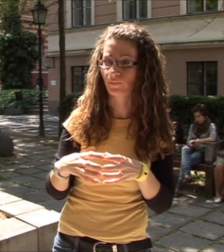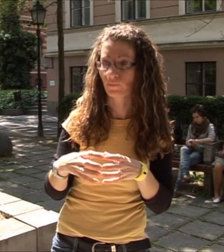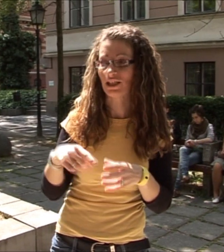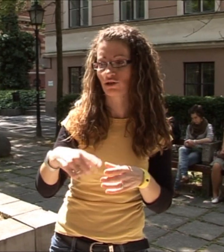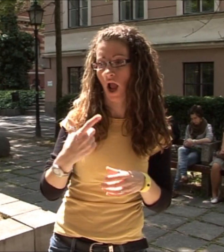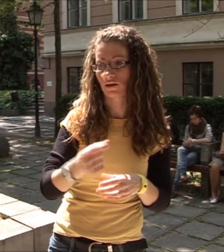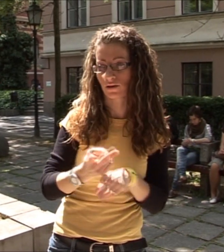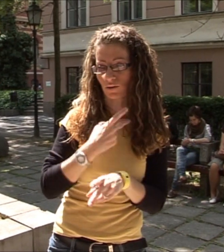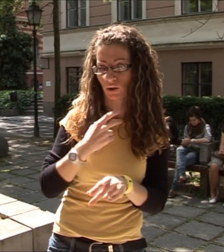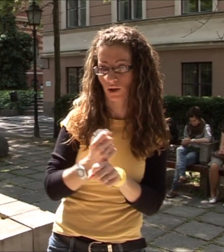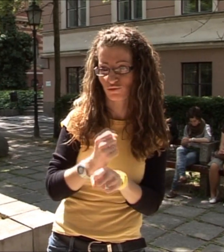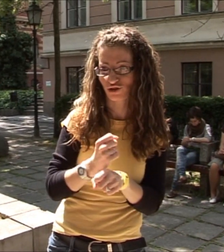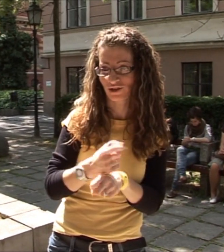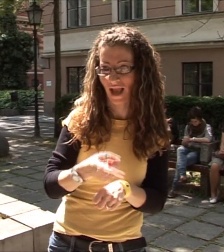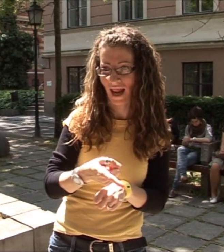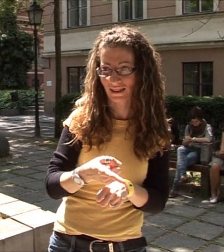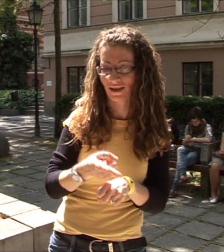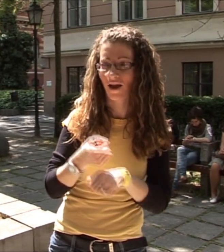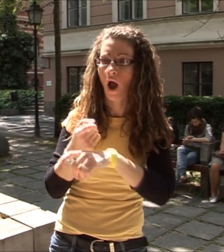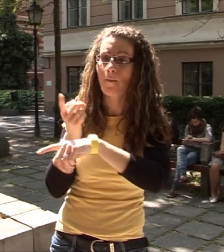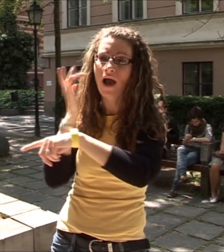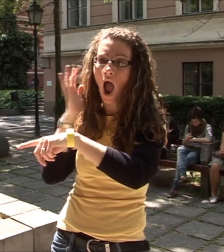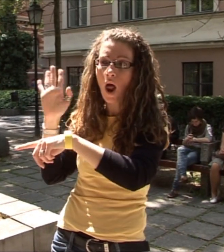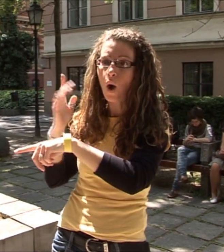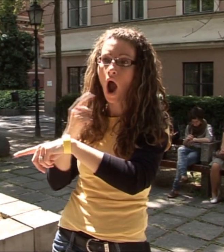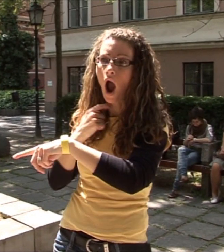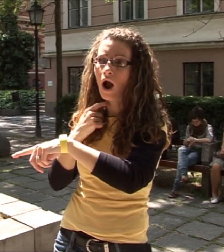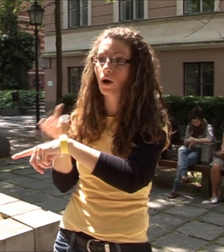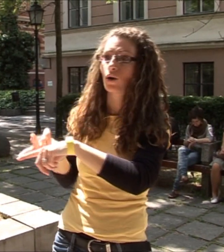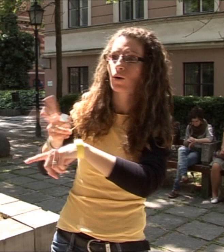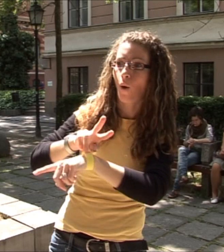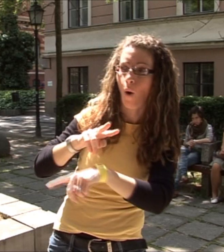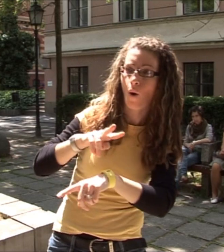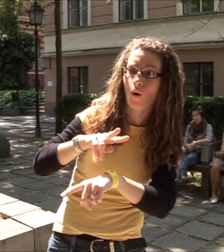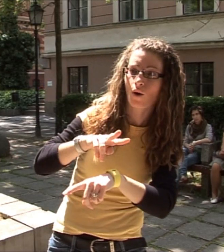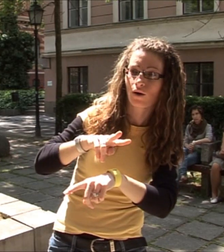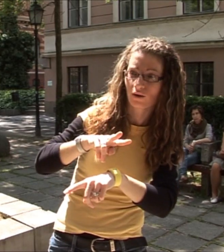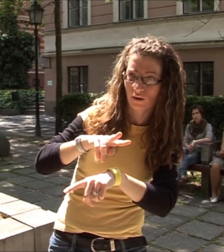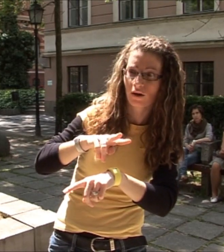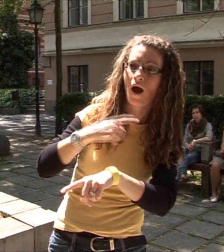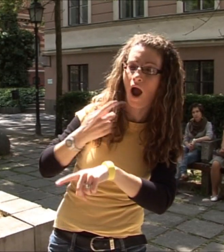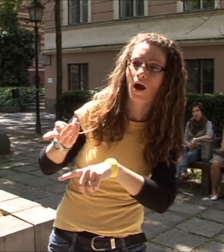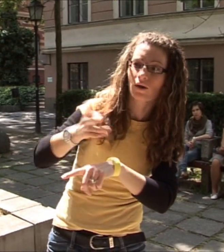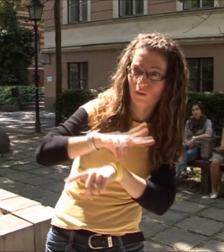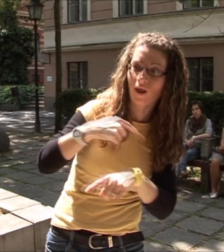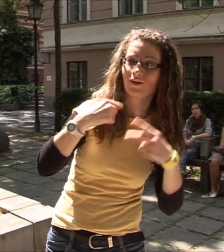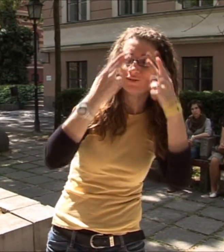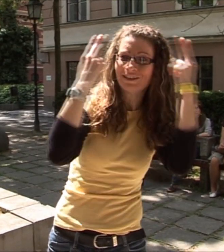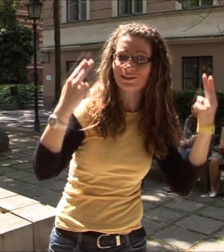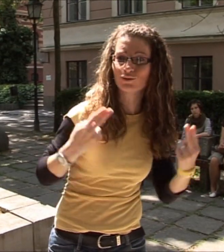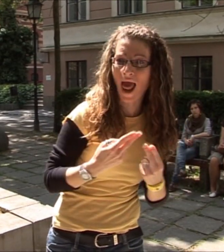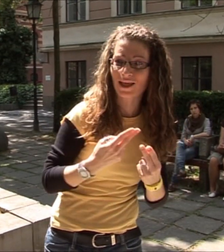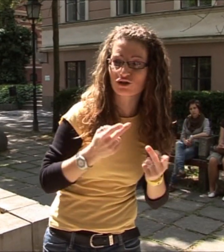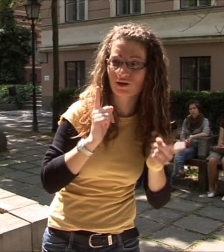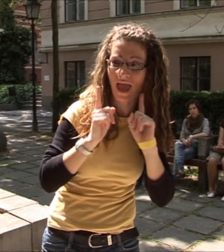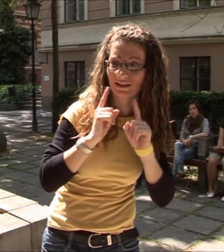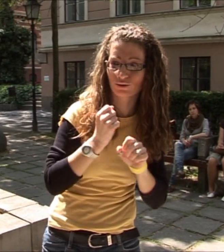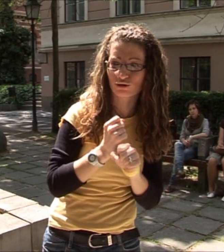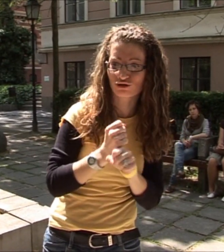csoportom is azzal soktam el dolgozni ott ahol a a valló hanggal mutatnak meg